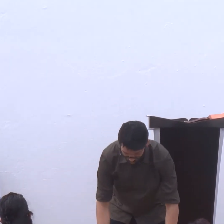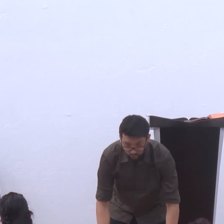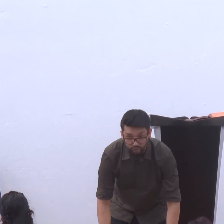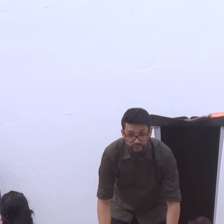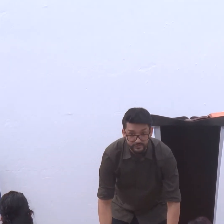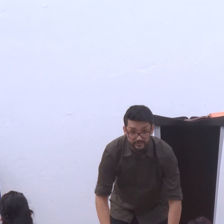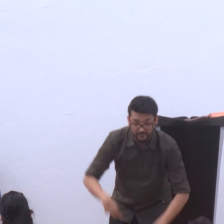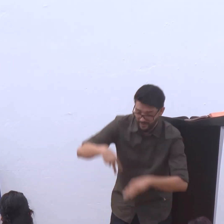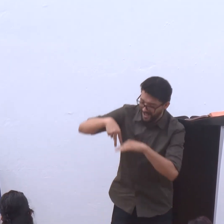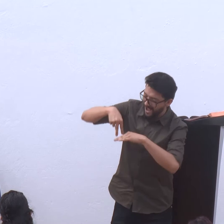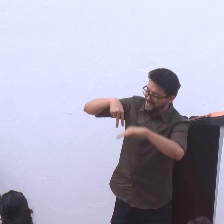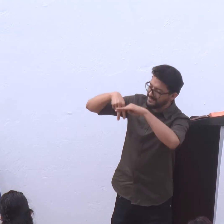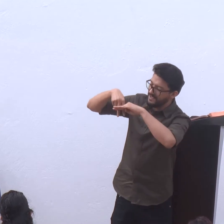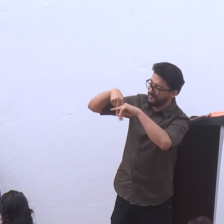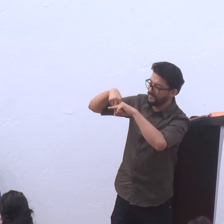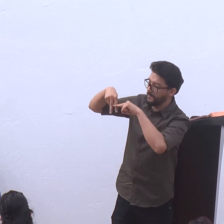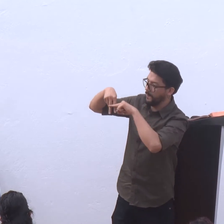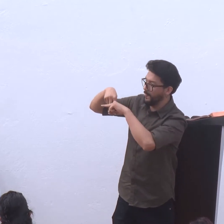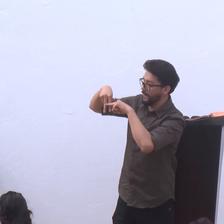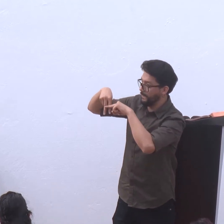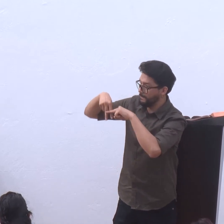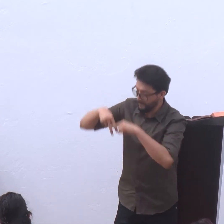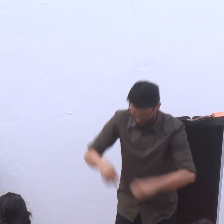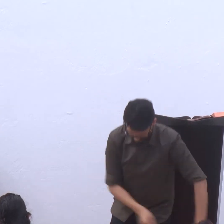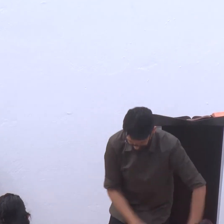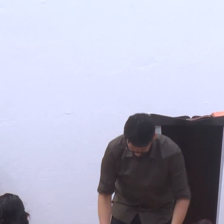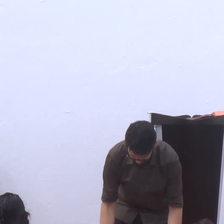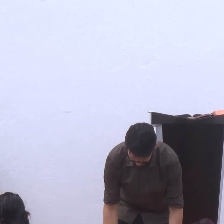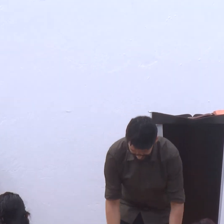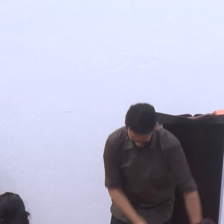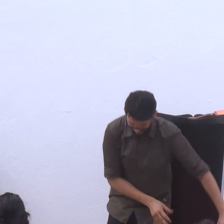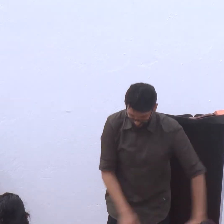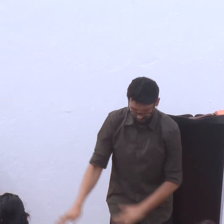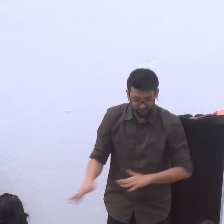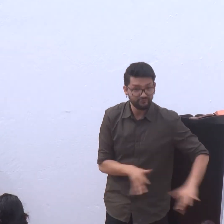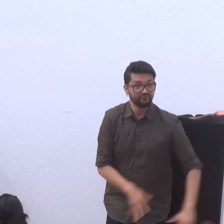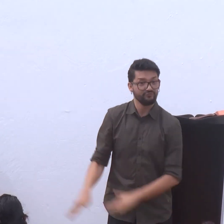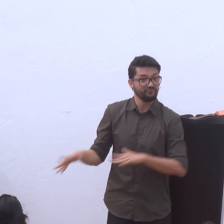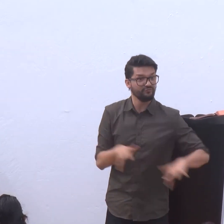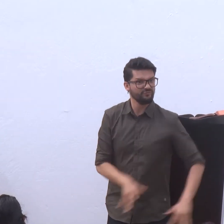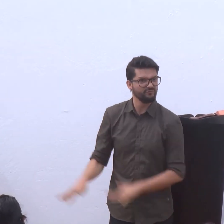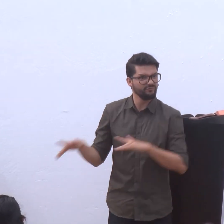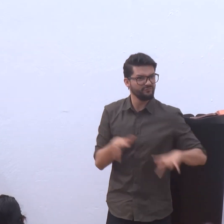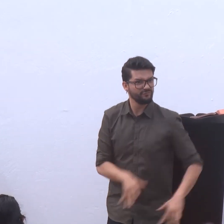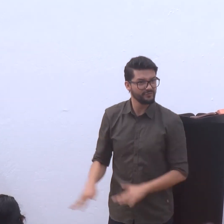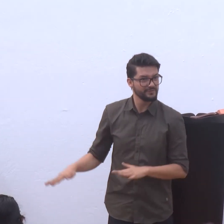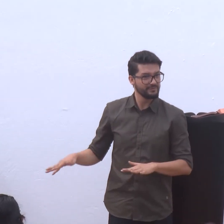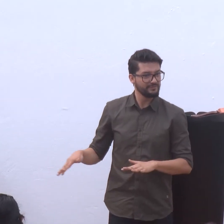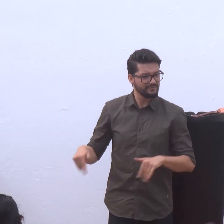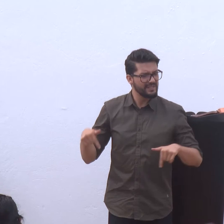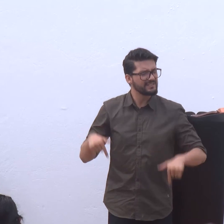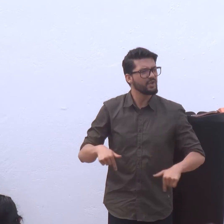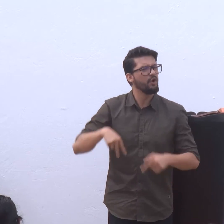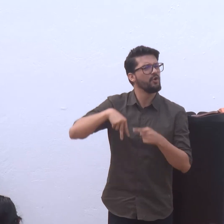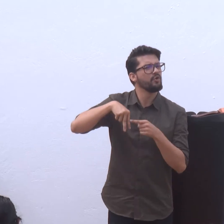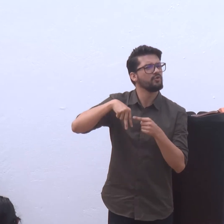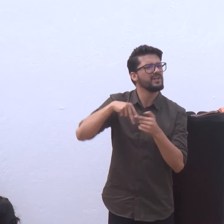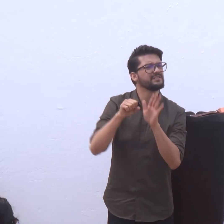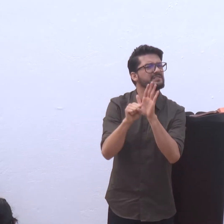Pero las aguas ahora llegan a las rodillas. Llegan a las rodillas.